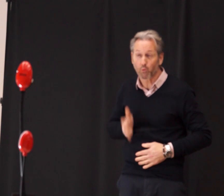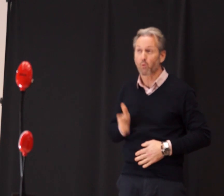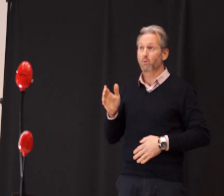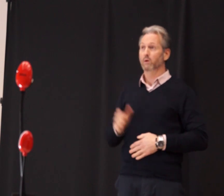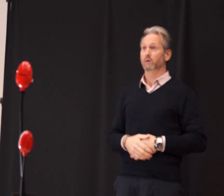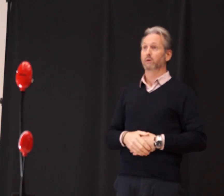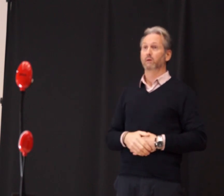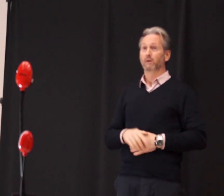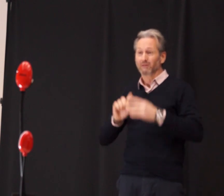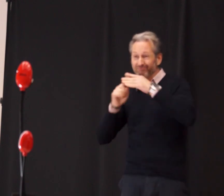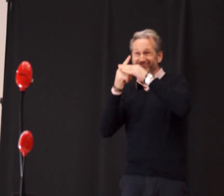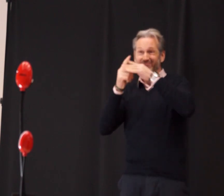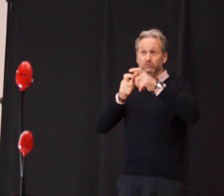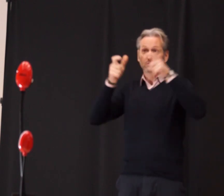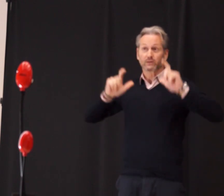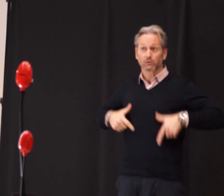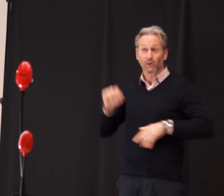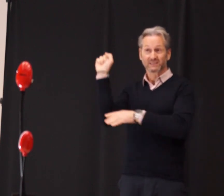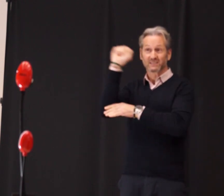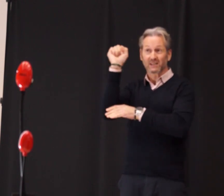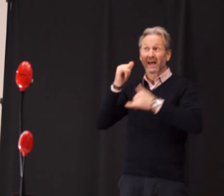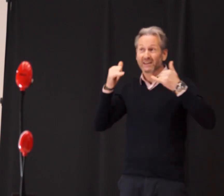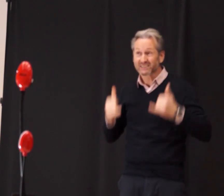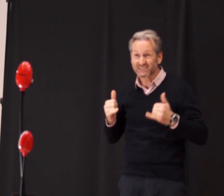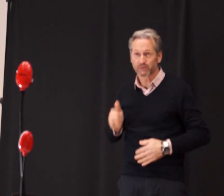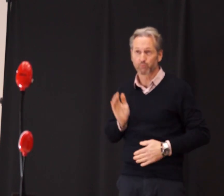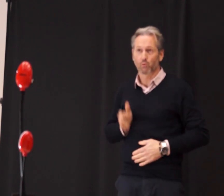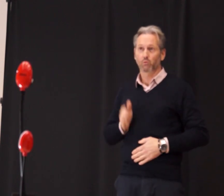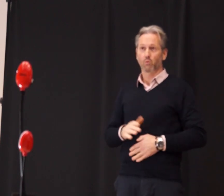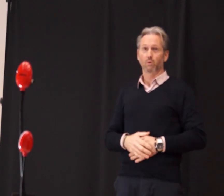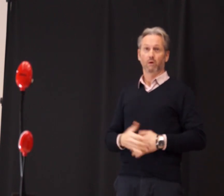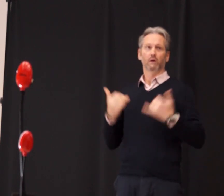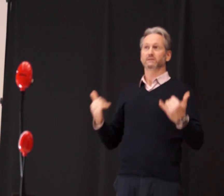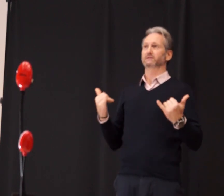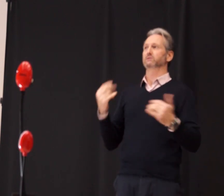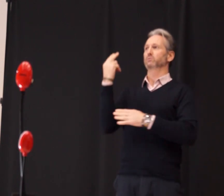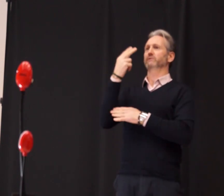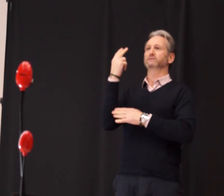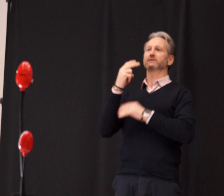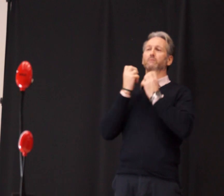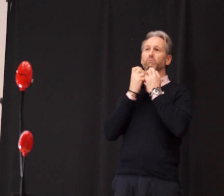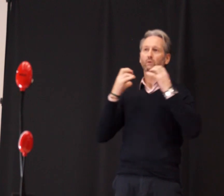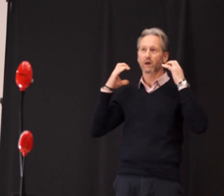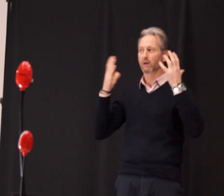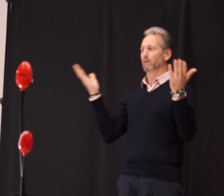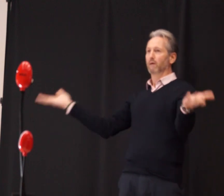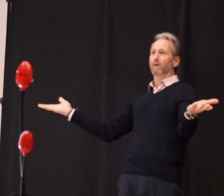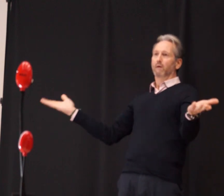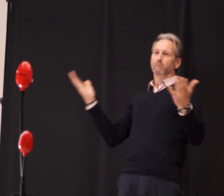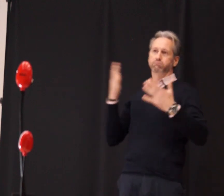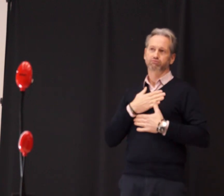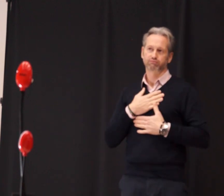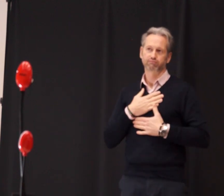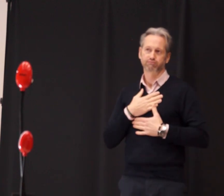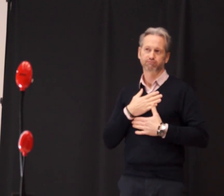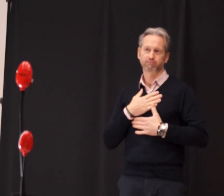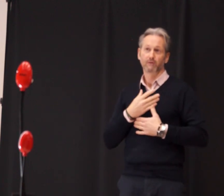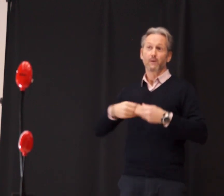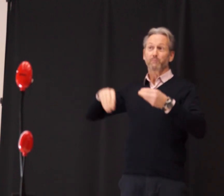Gisant, qui sont des personnes qui ont travaillé ici, la Messica, on est ici, intervenu ici, et on est dans l'université